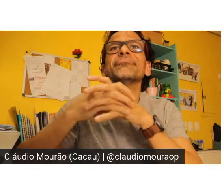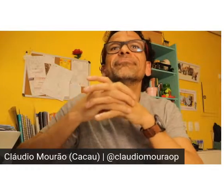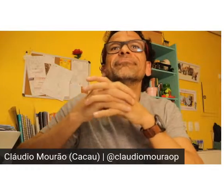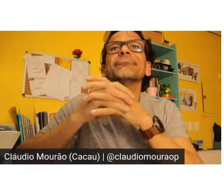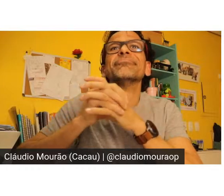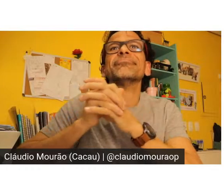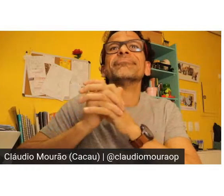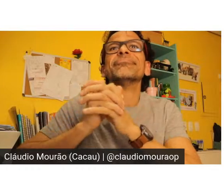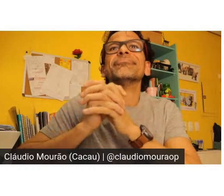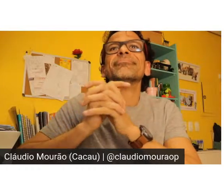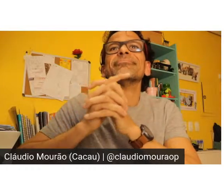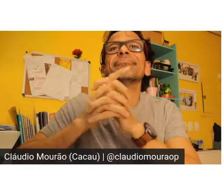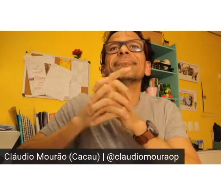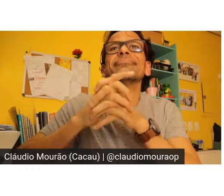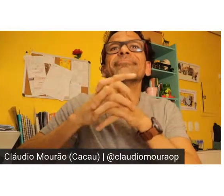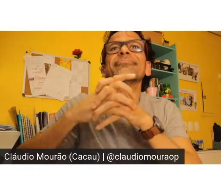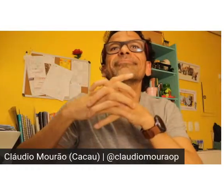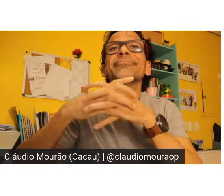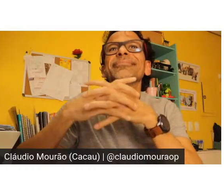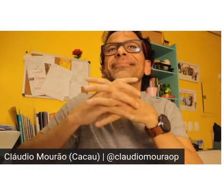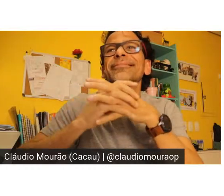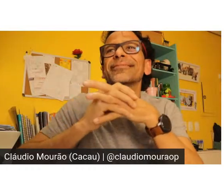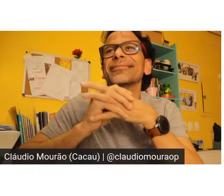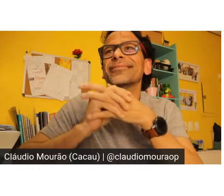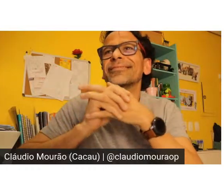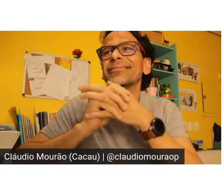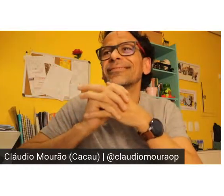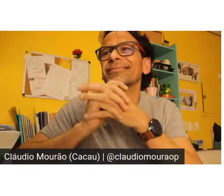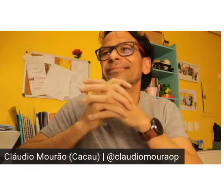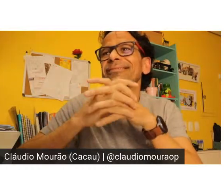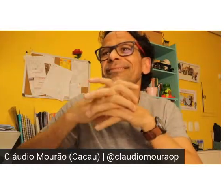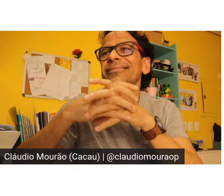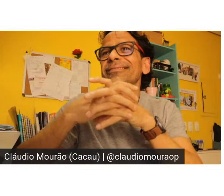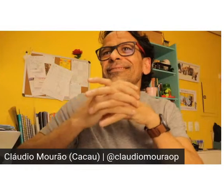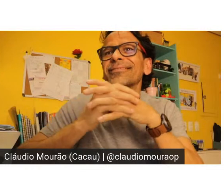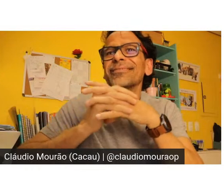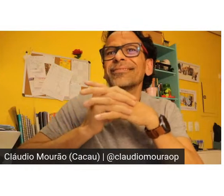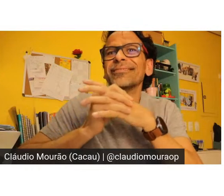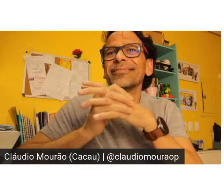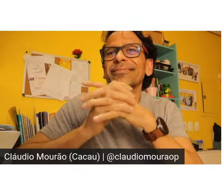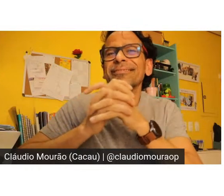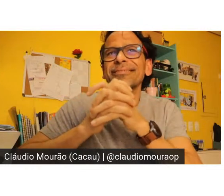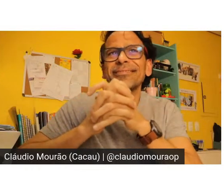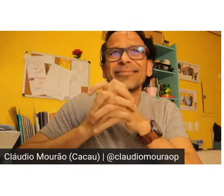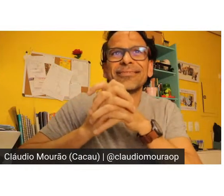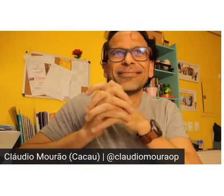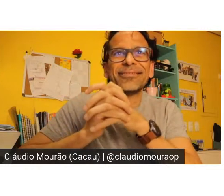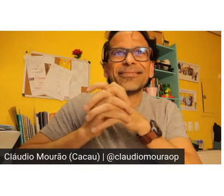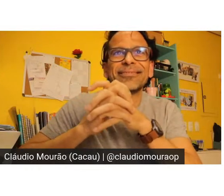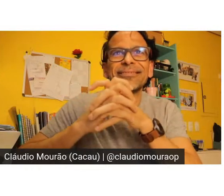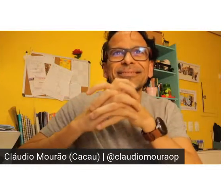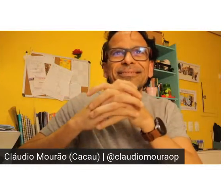E aí E aí